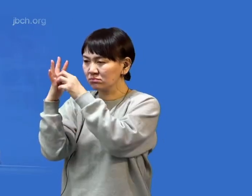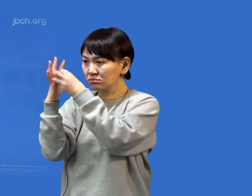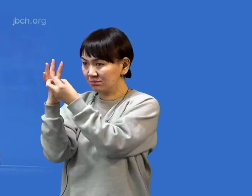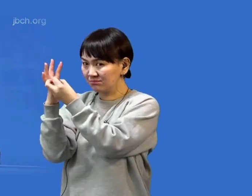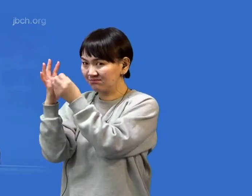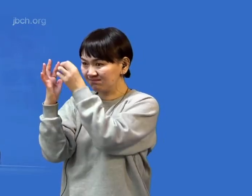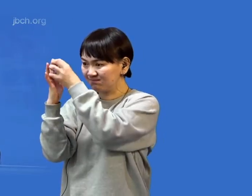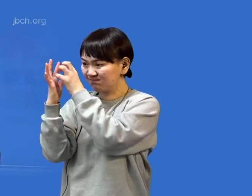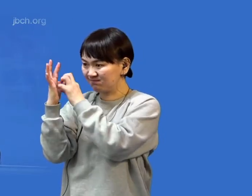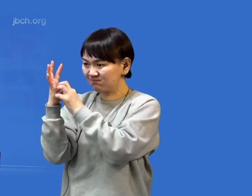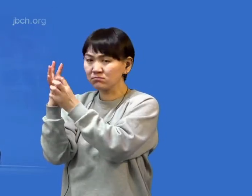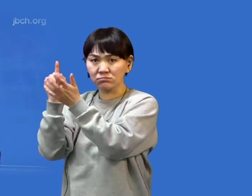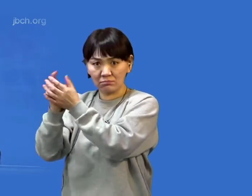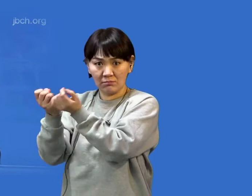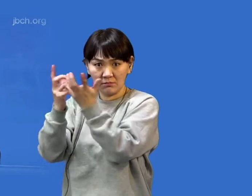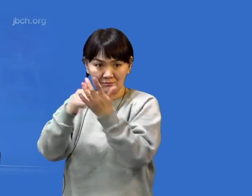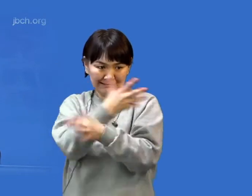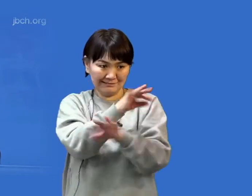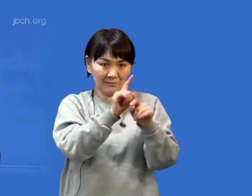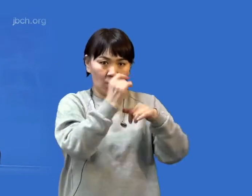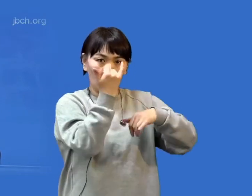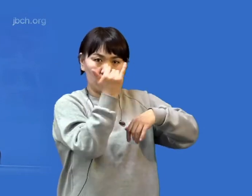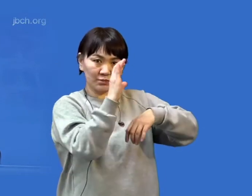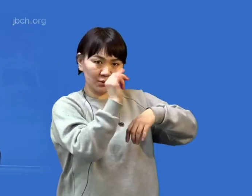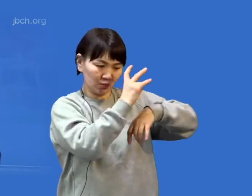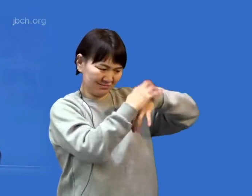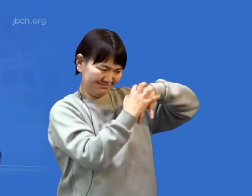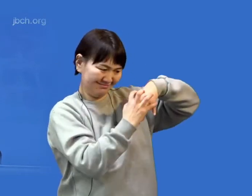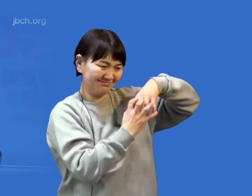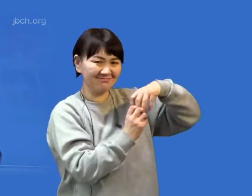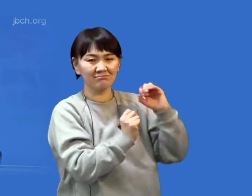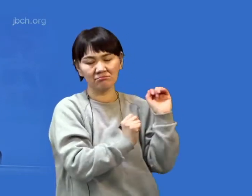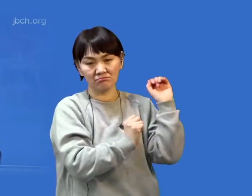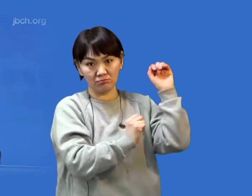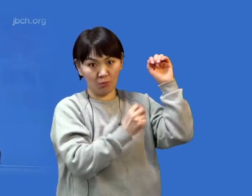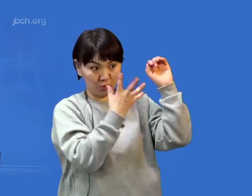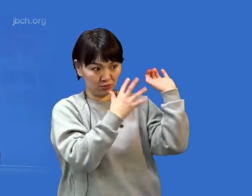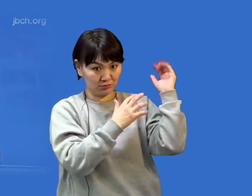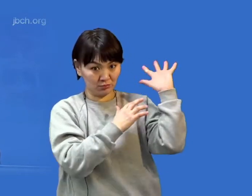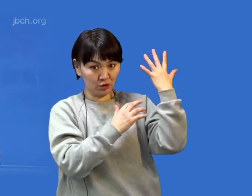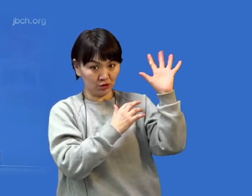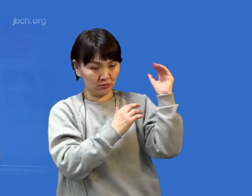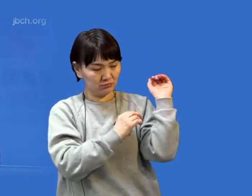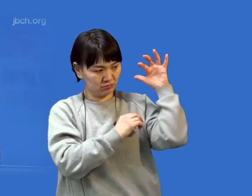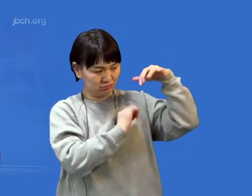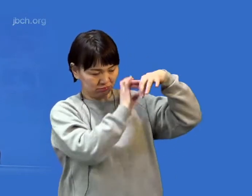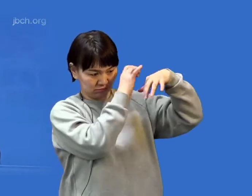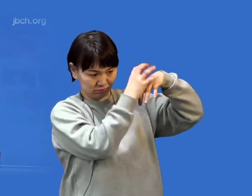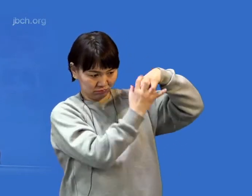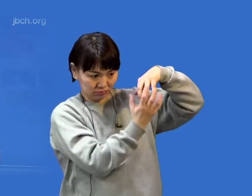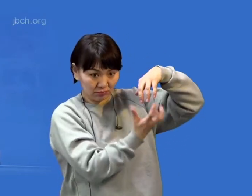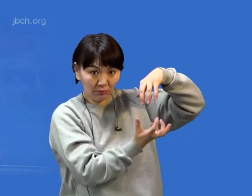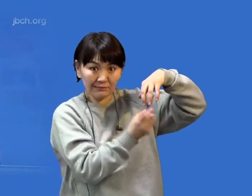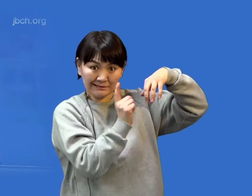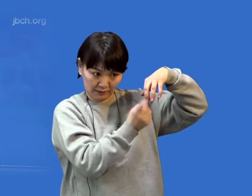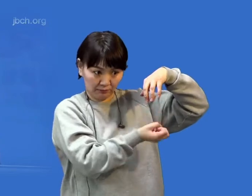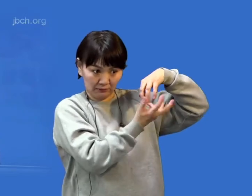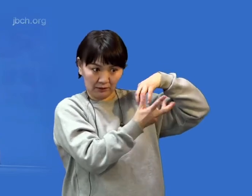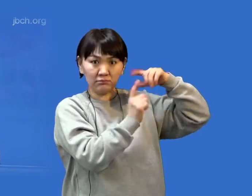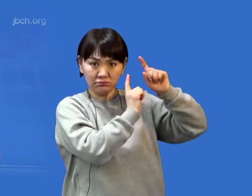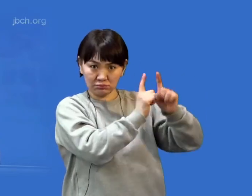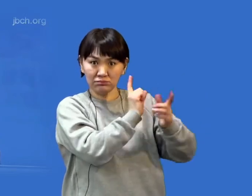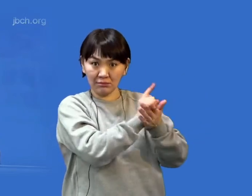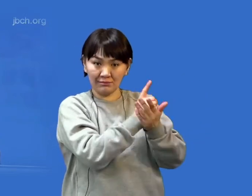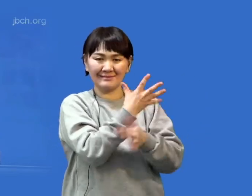итгэгч хүн ариун сүнсний үр жимсийг ургуулах хэрэгтэй. Гарцаагүй энэ гарч явах хэрэгтэй. ариун сүнсний үржимс гэхлээр ямар нэгэн